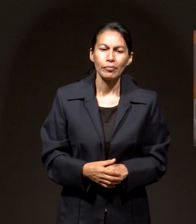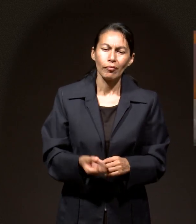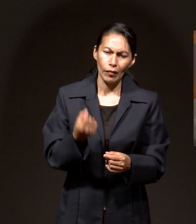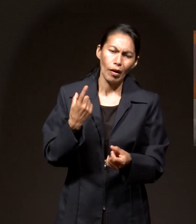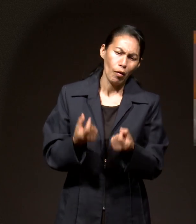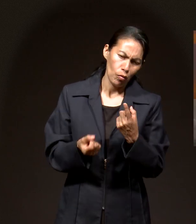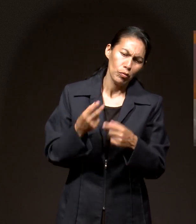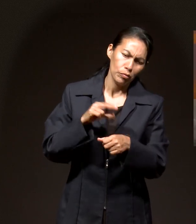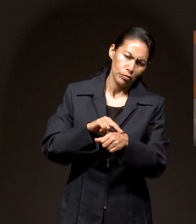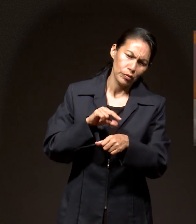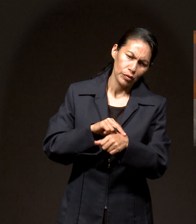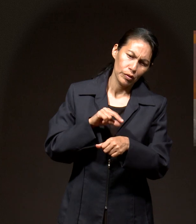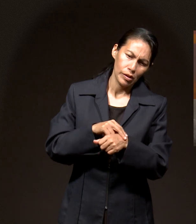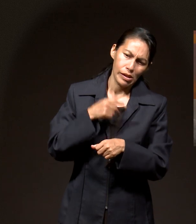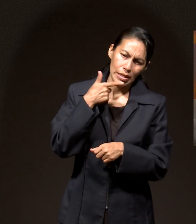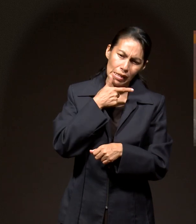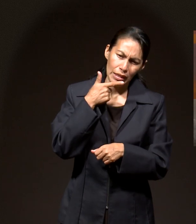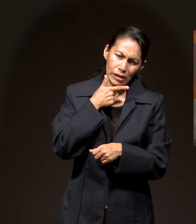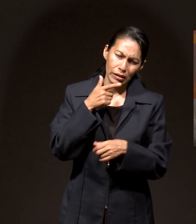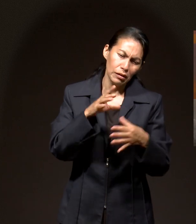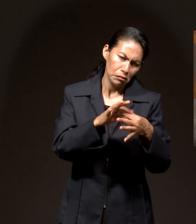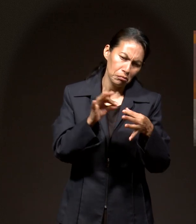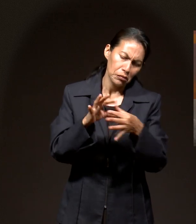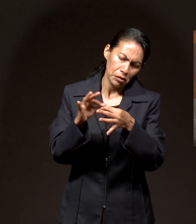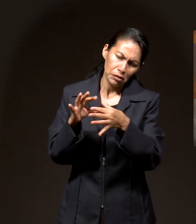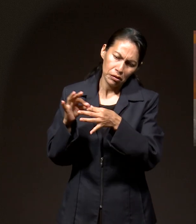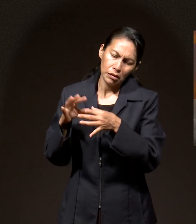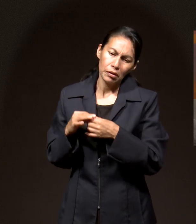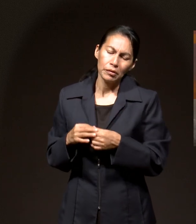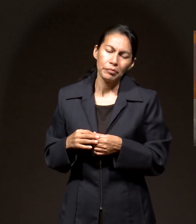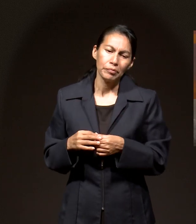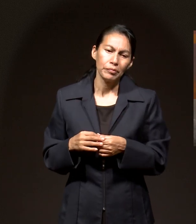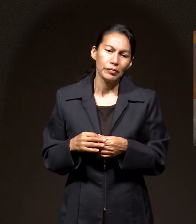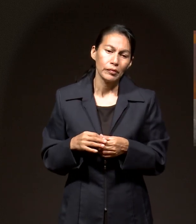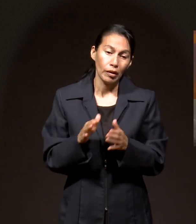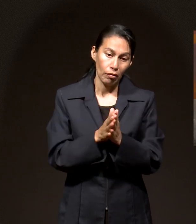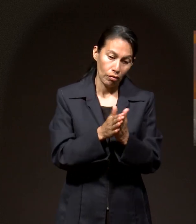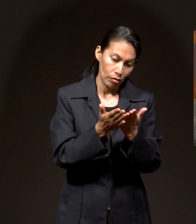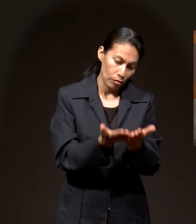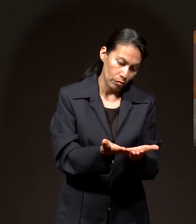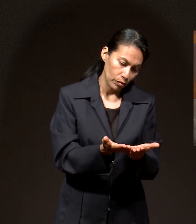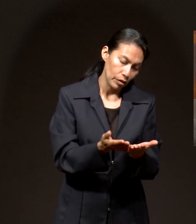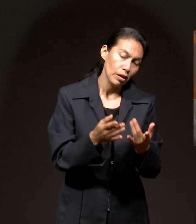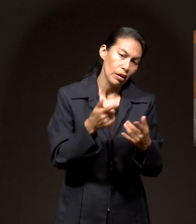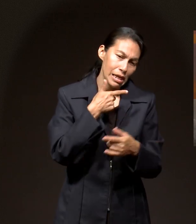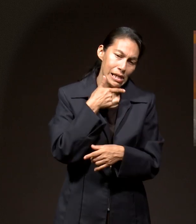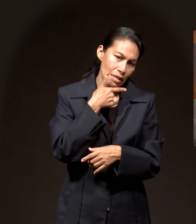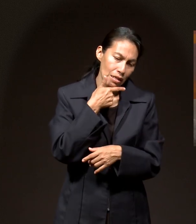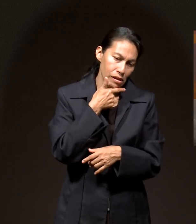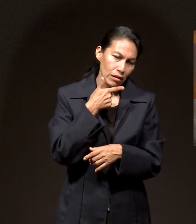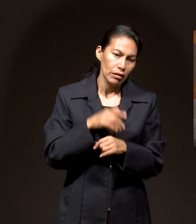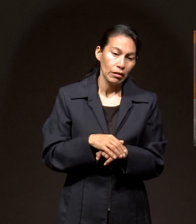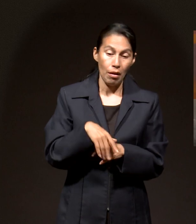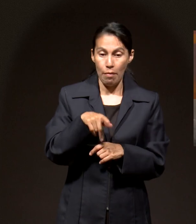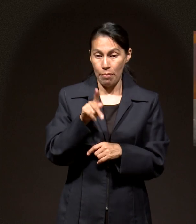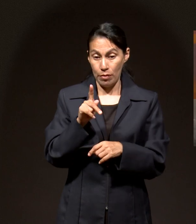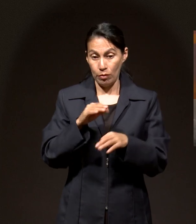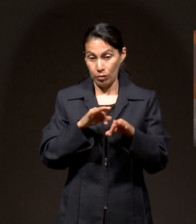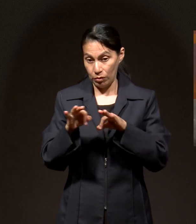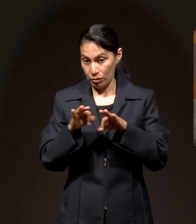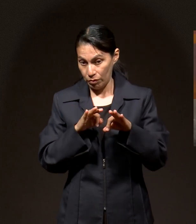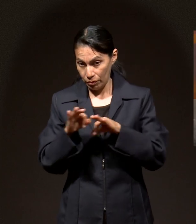Evidentemente hay algunos médicos que dominan el inglés y te explican algunas cosas. Los libros de texto pues están en